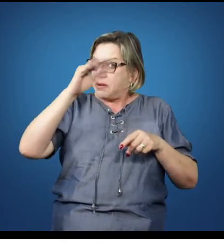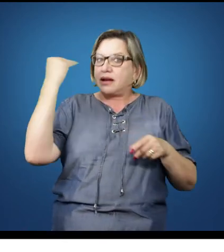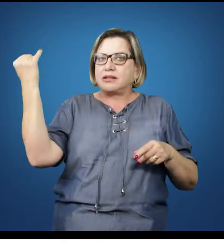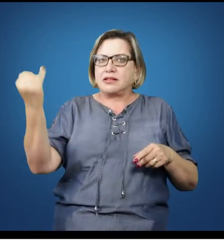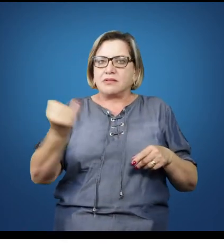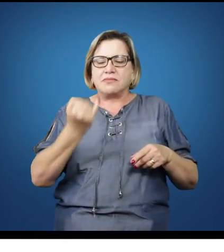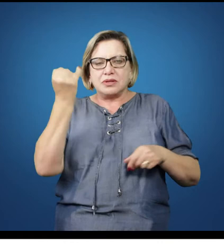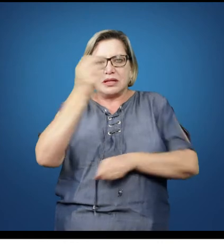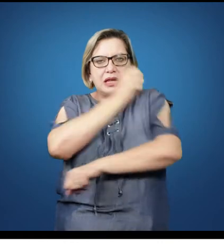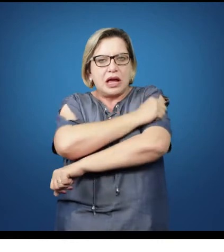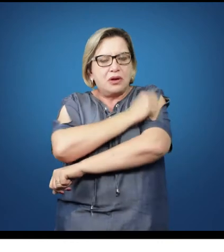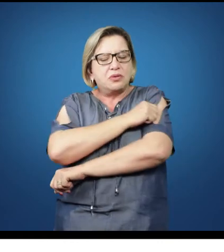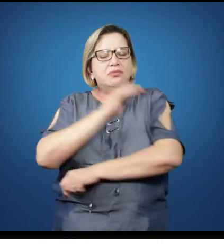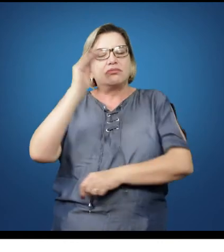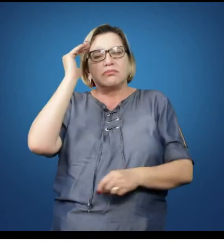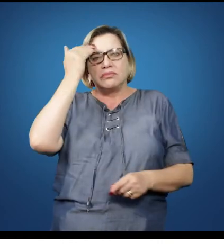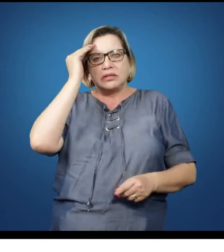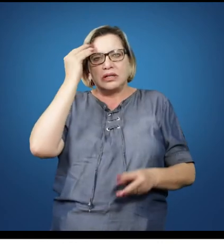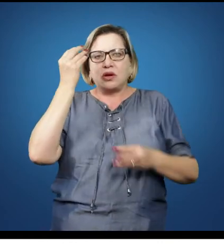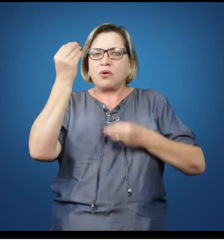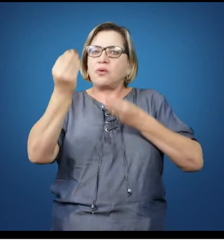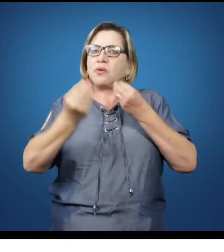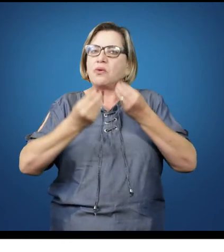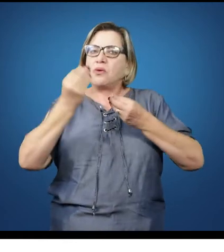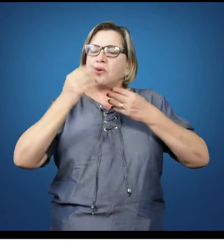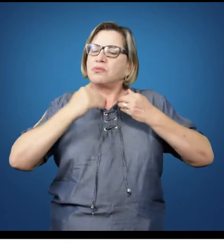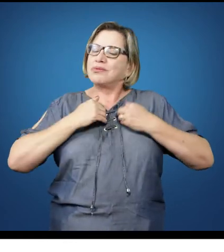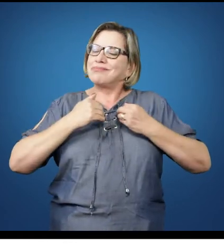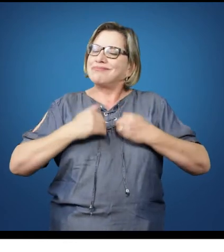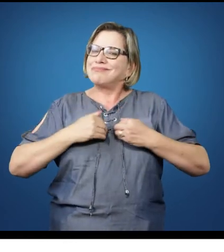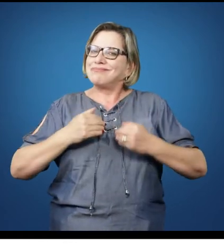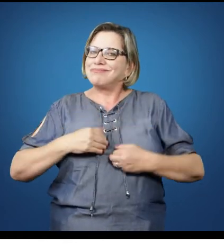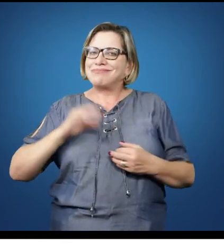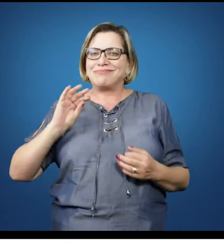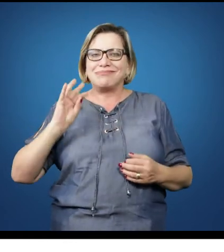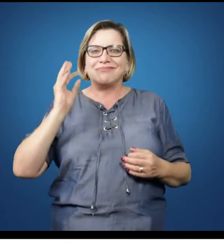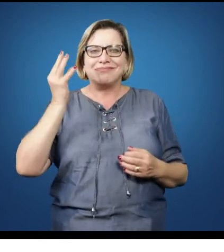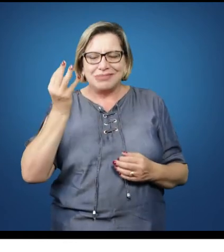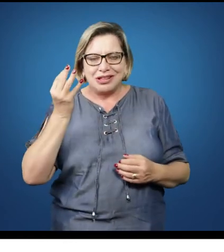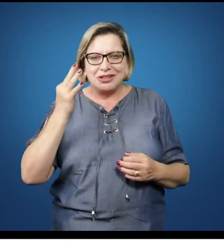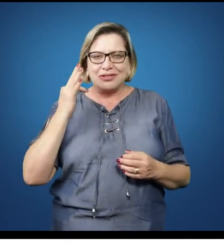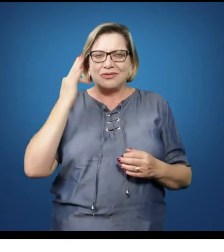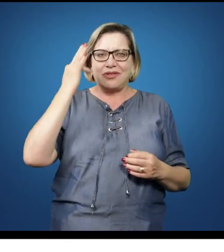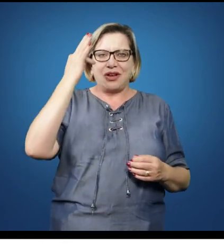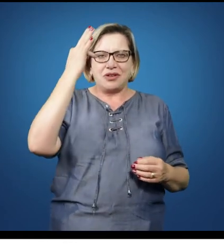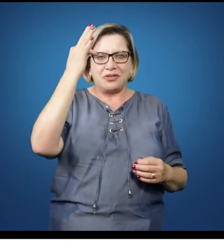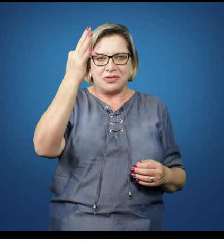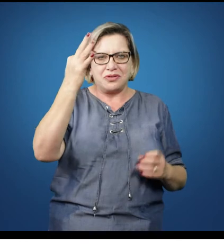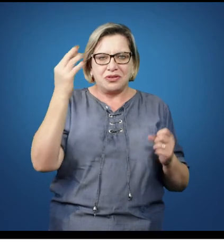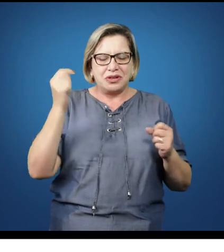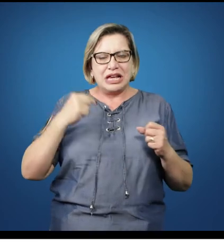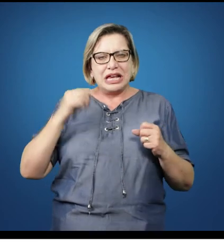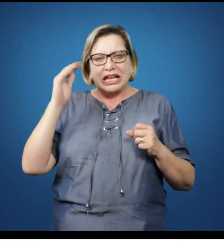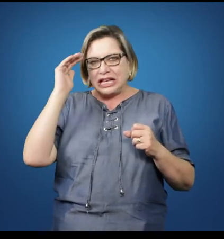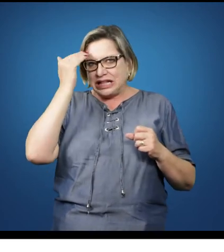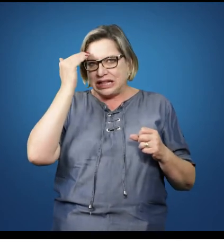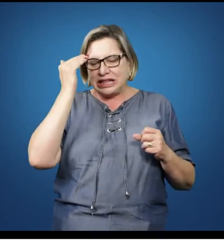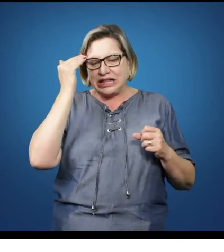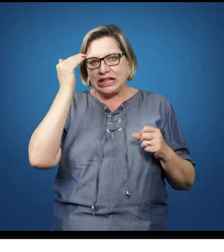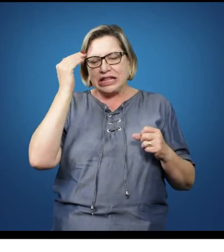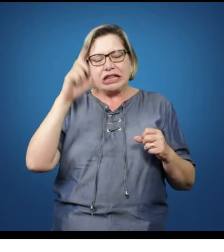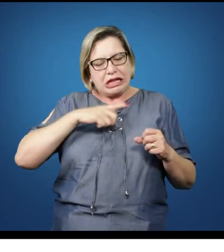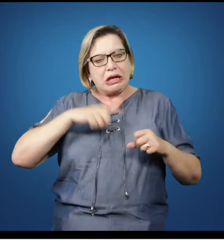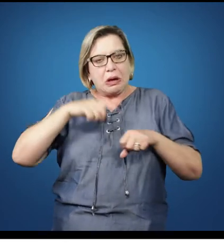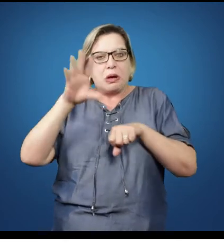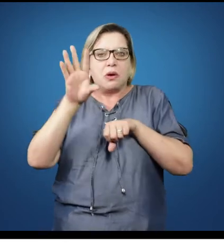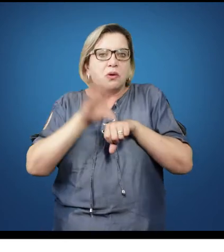também entendam o seu próprio funcionamento do organismo, para que no futuro eles tendo esse conhecimento,